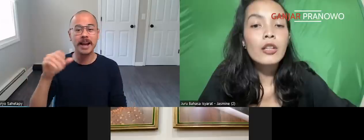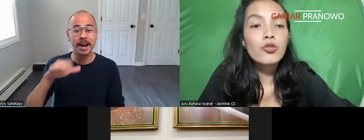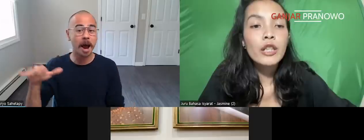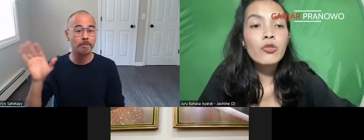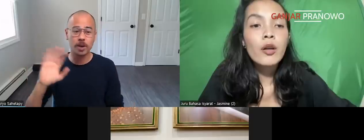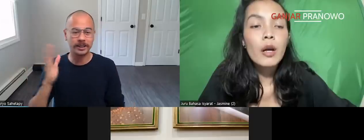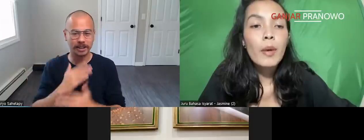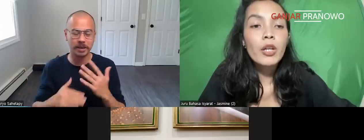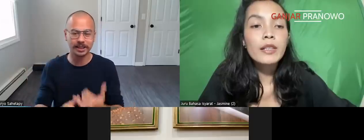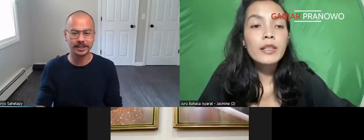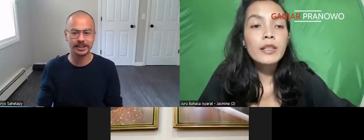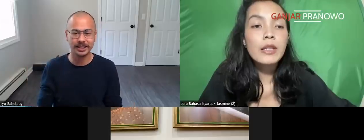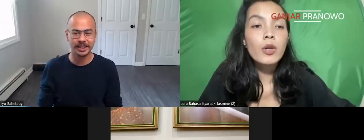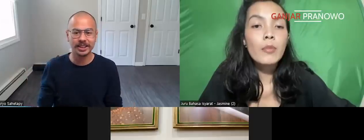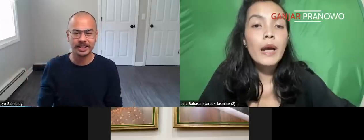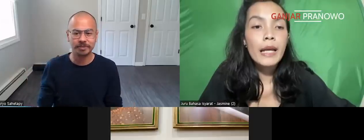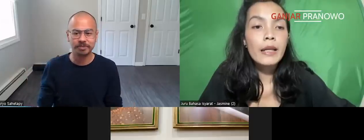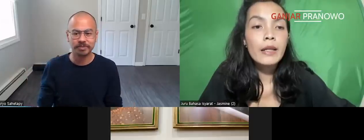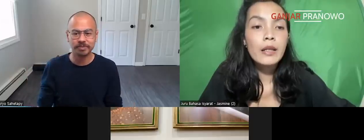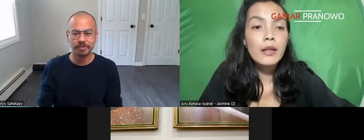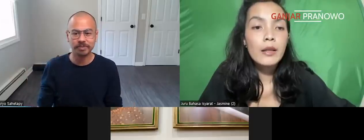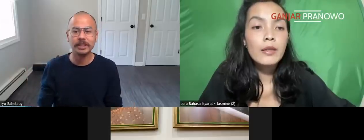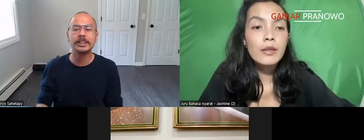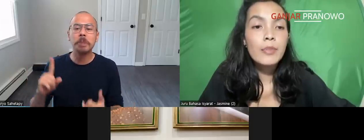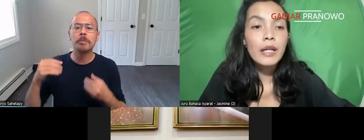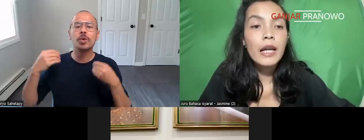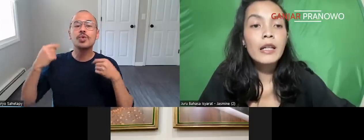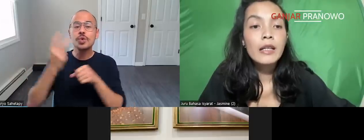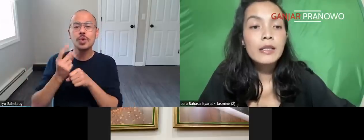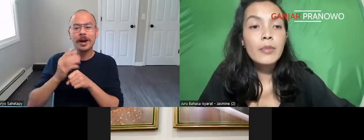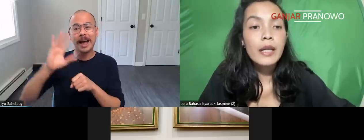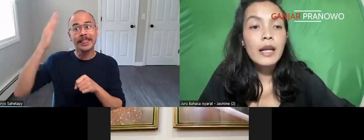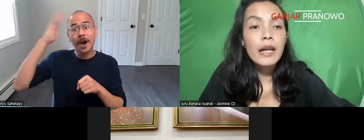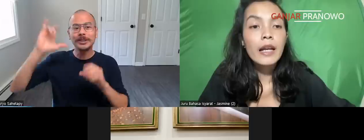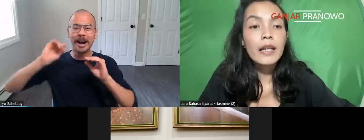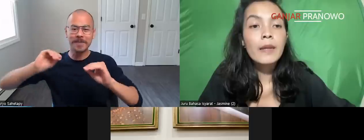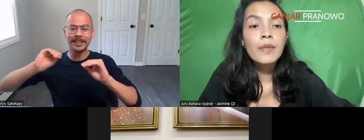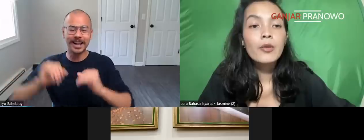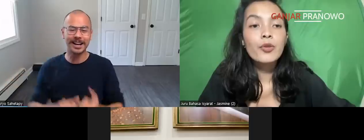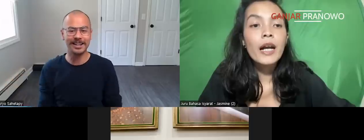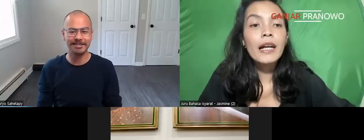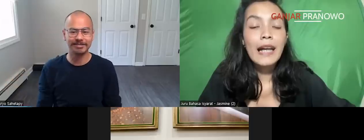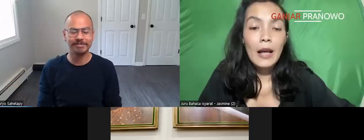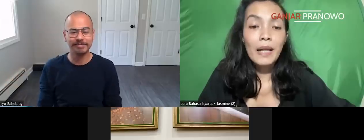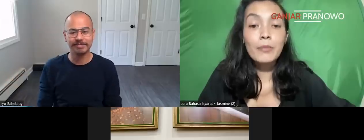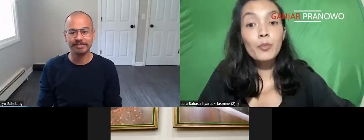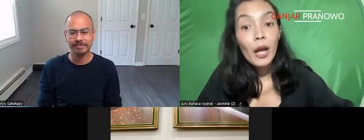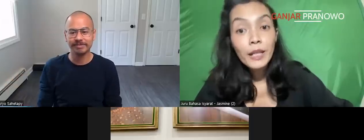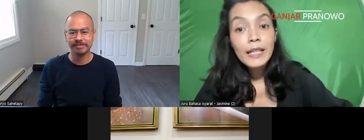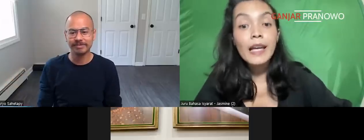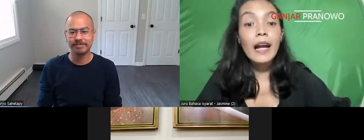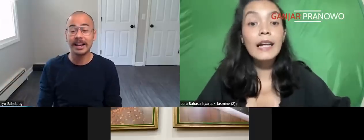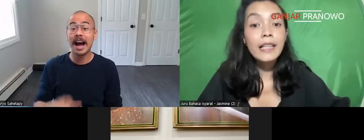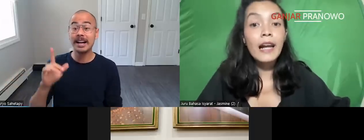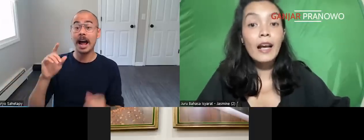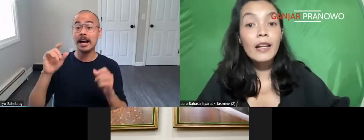anak-anak itu kemampuan literasinya masih kurang baik dibandingkan disabilitas yang lain karena gurunya enggak masih belum tahu